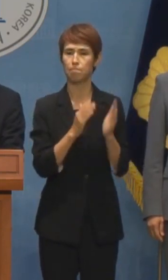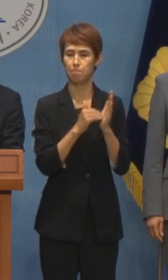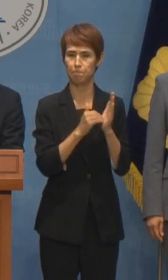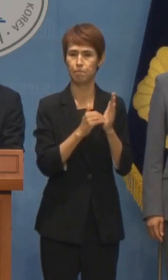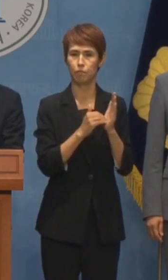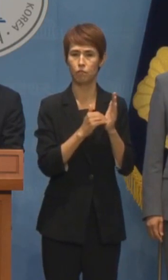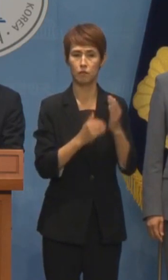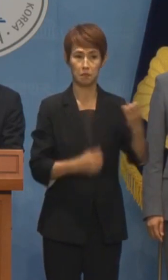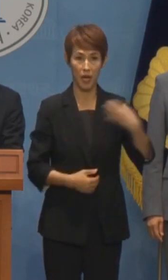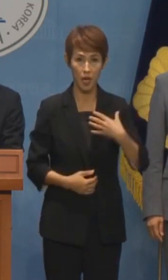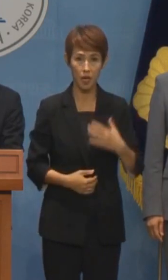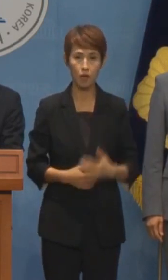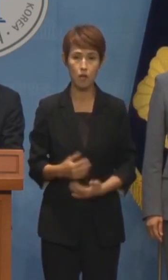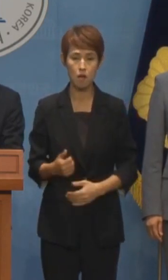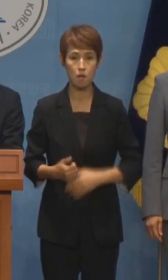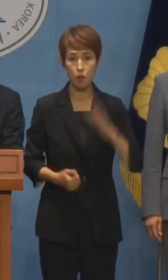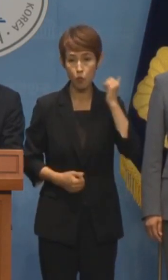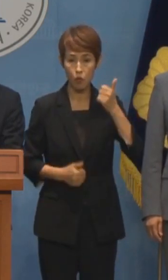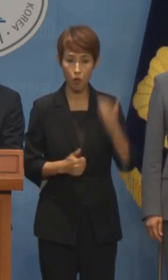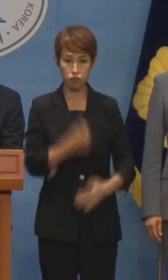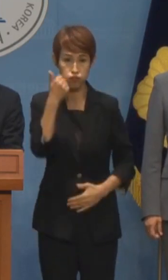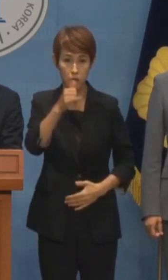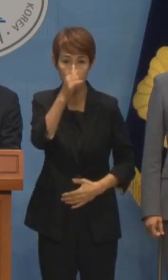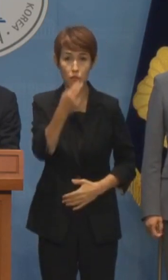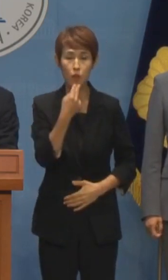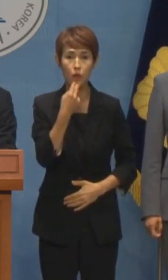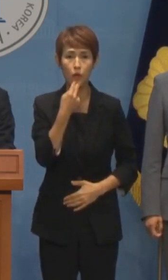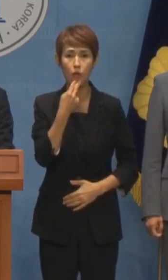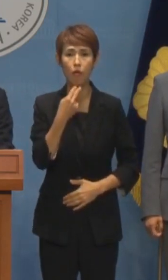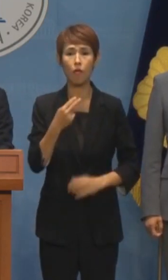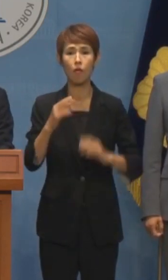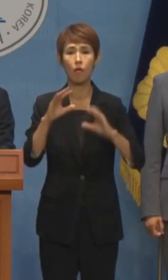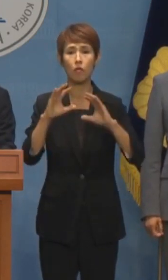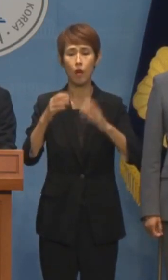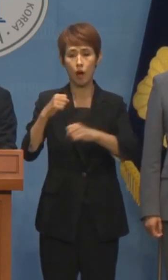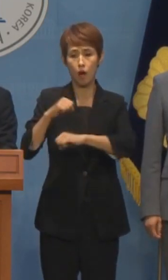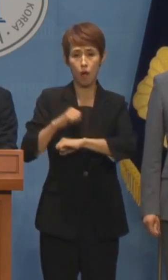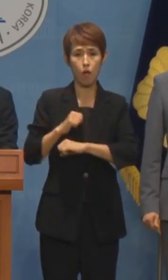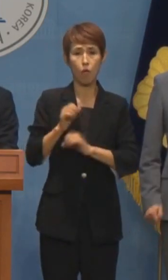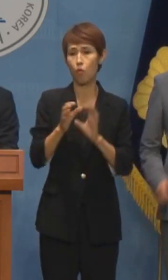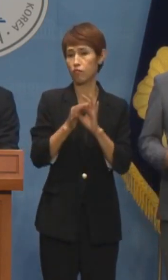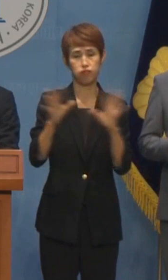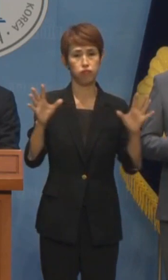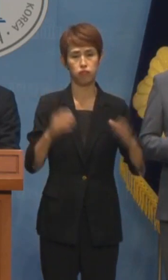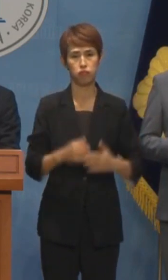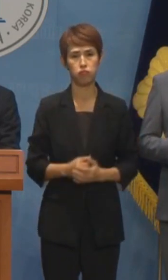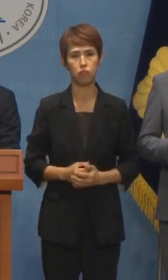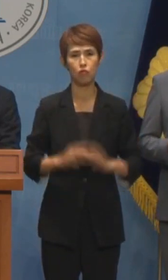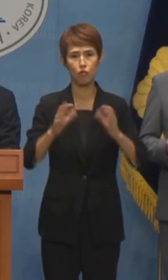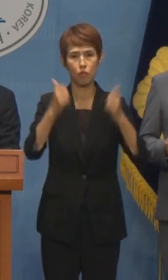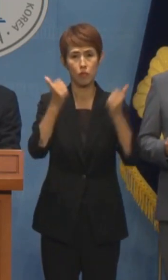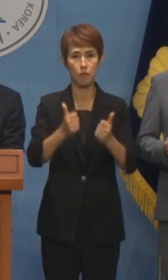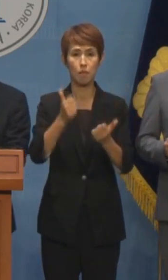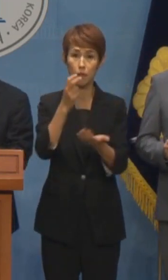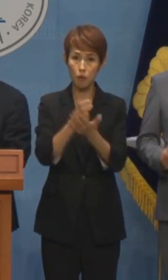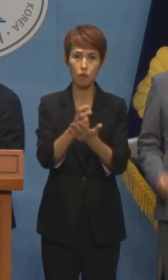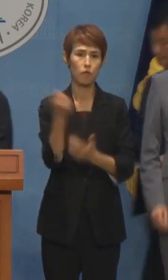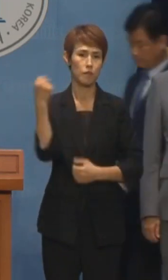진술하였으나 경로 여부는 안보와 전혀 관련이 없는 사항으로 국회 증언감정법 제4조를